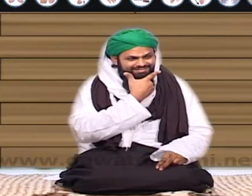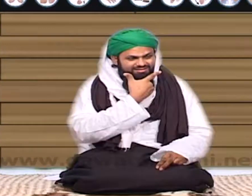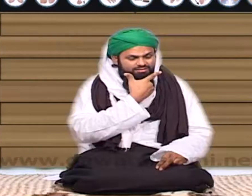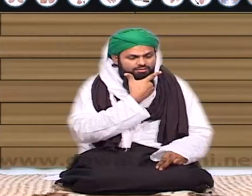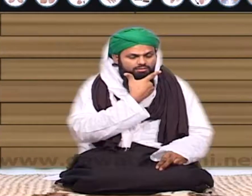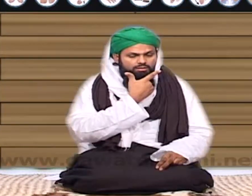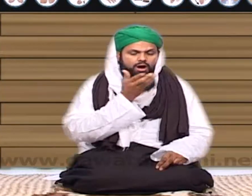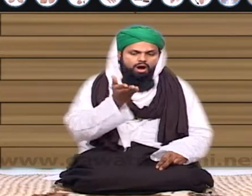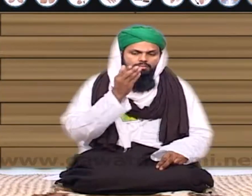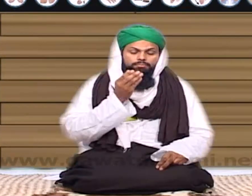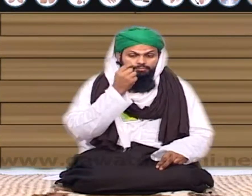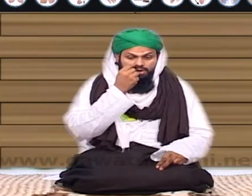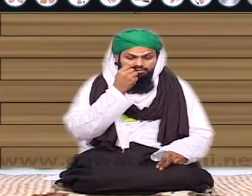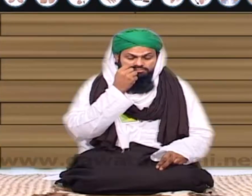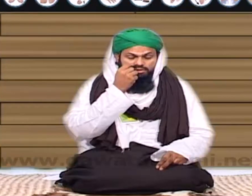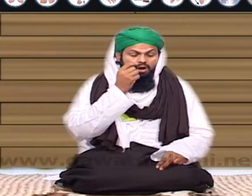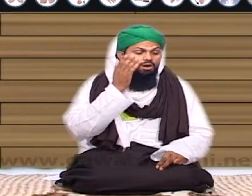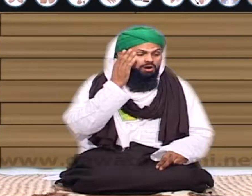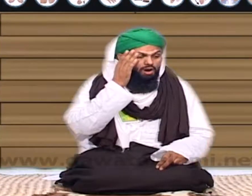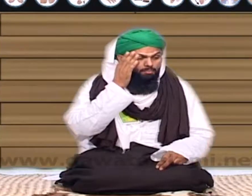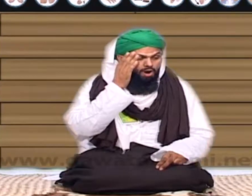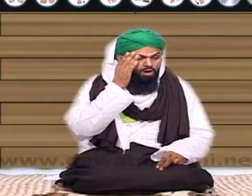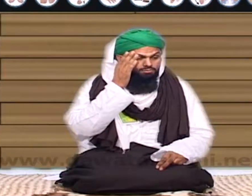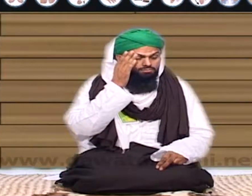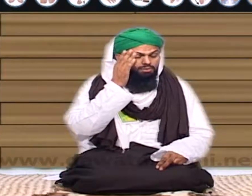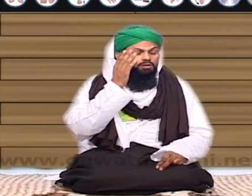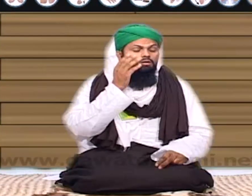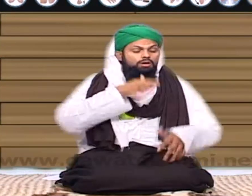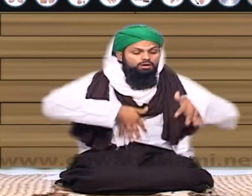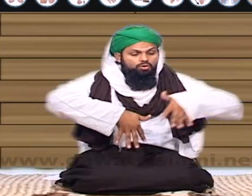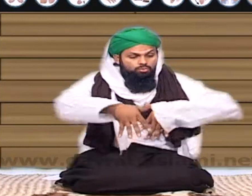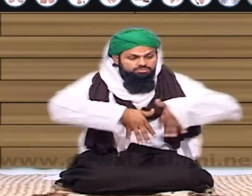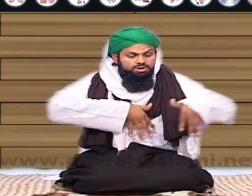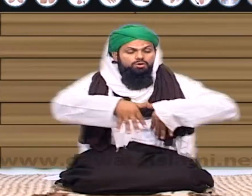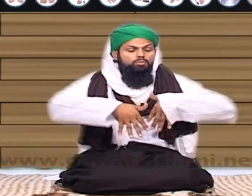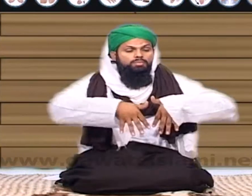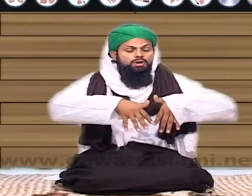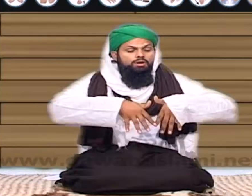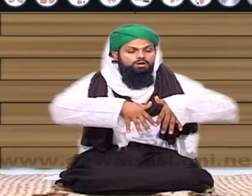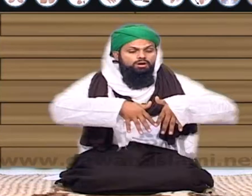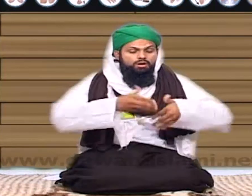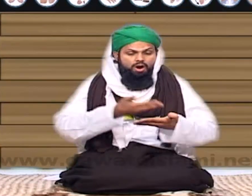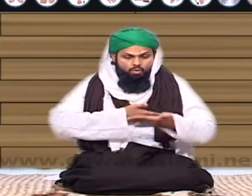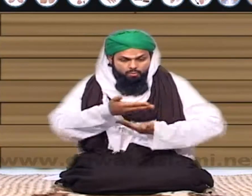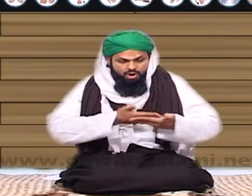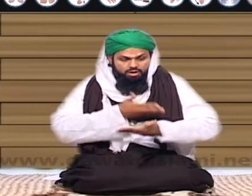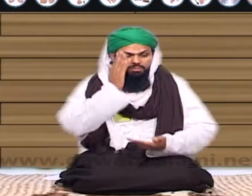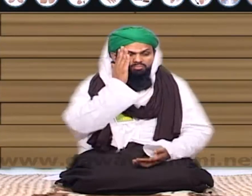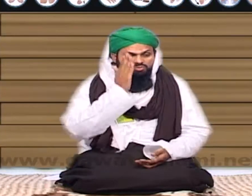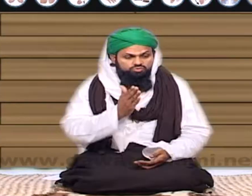نہیں ہے، جب یہ نماز کے اوقات میں گلیوں بازاروں میں پھرتا ہوا کاروبار